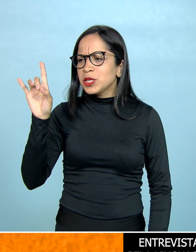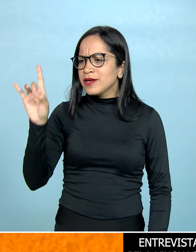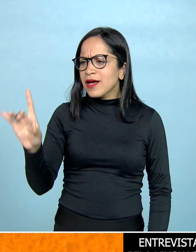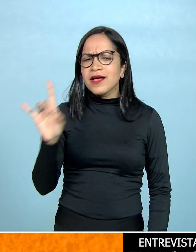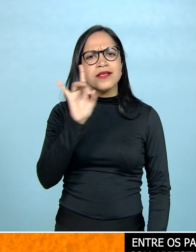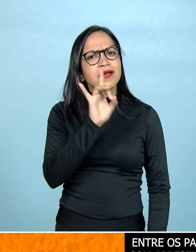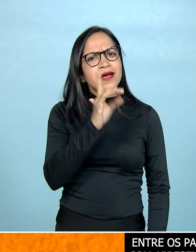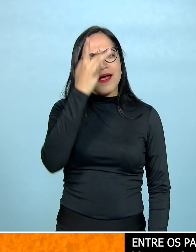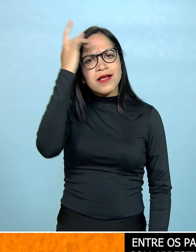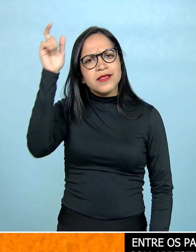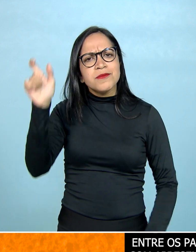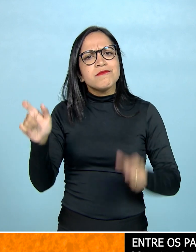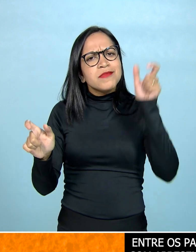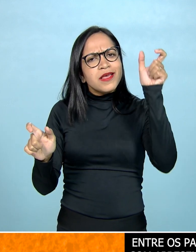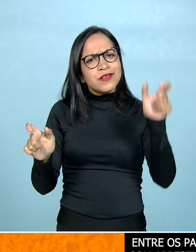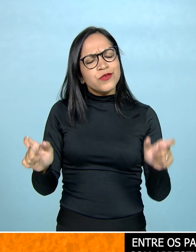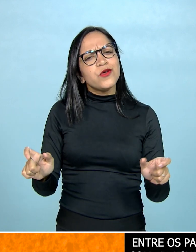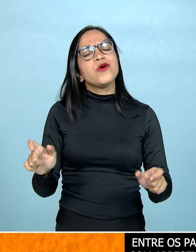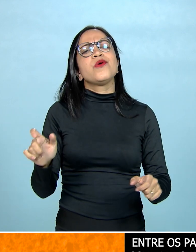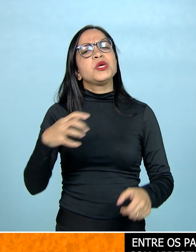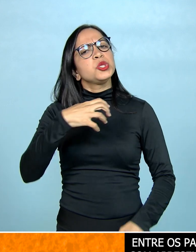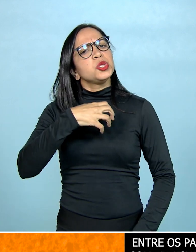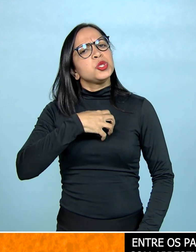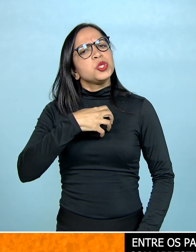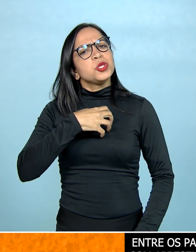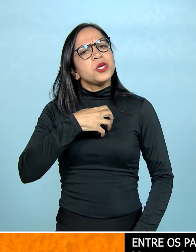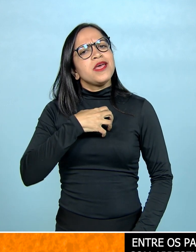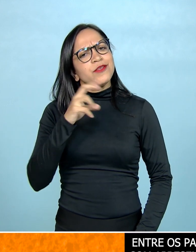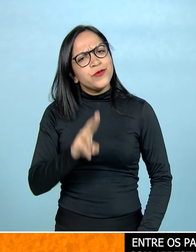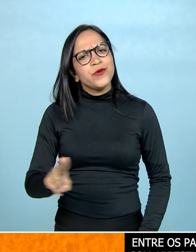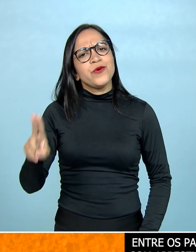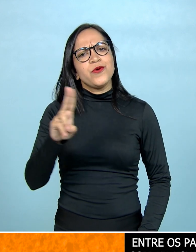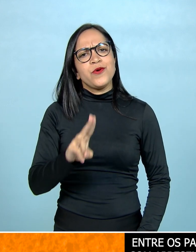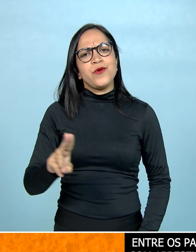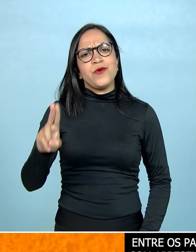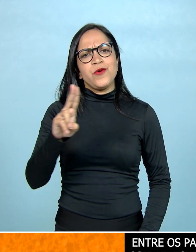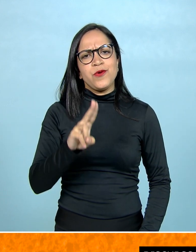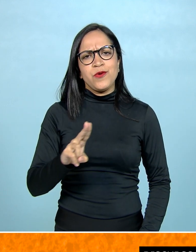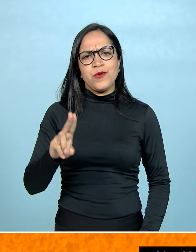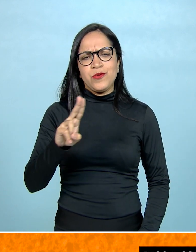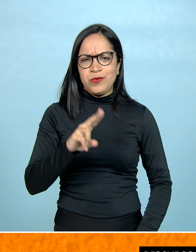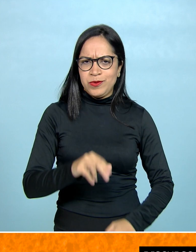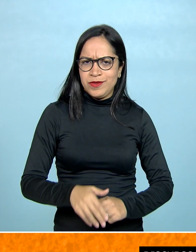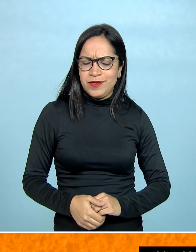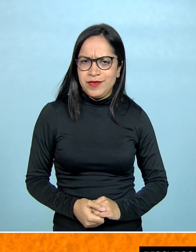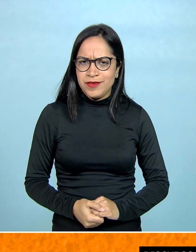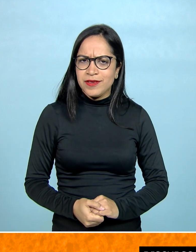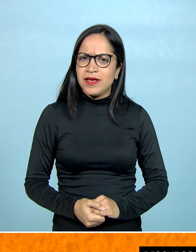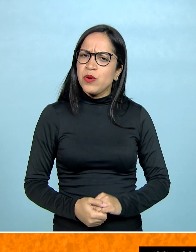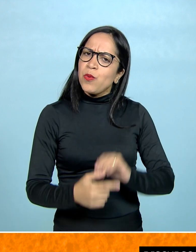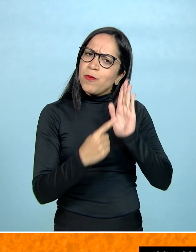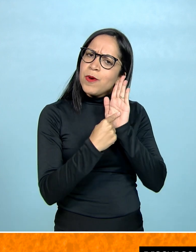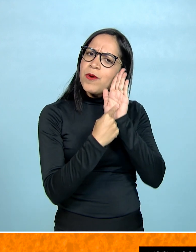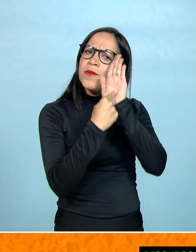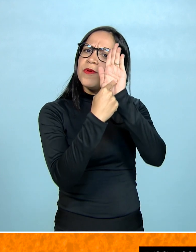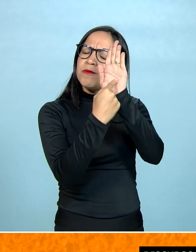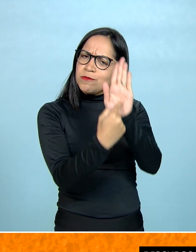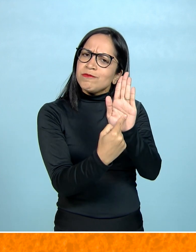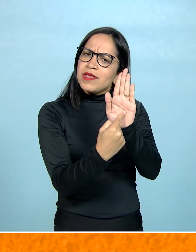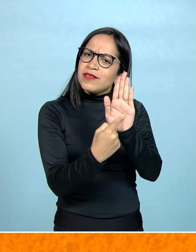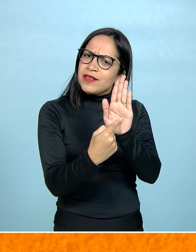linguagem utilizada entre os participantes, com a apresentação de um discurso